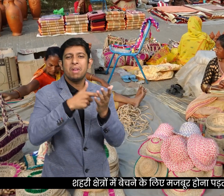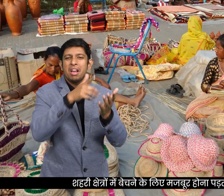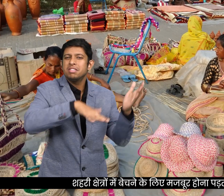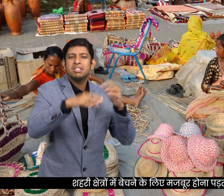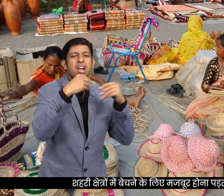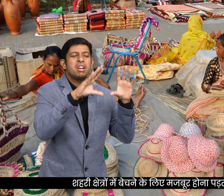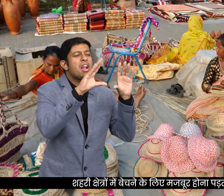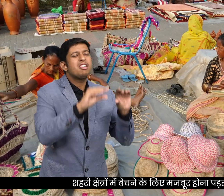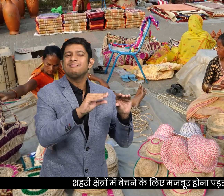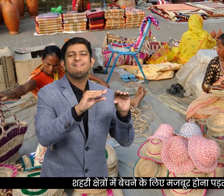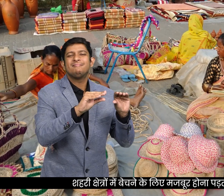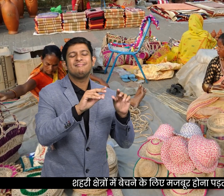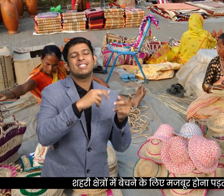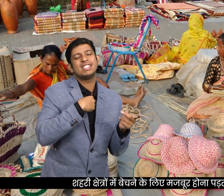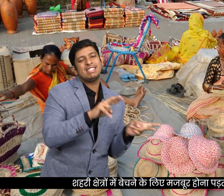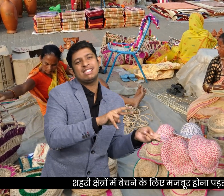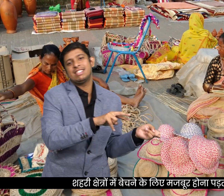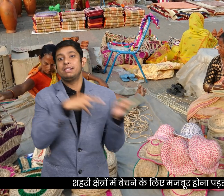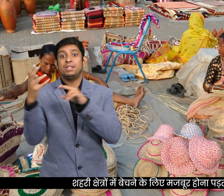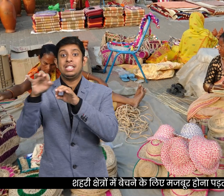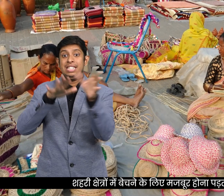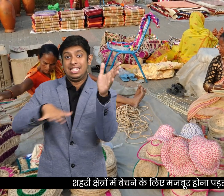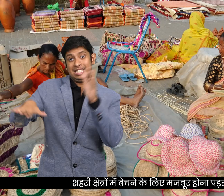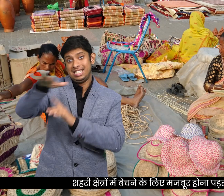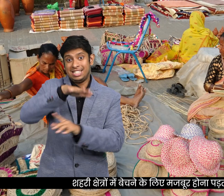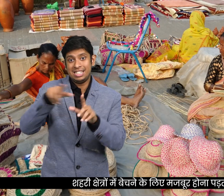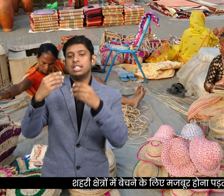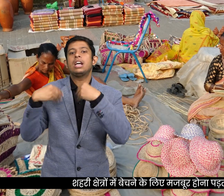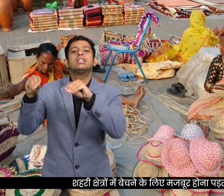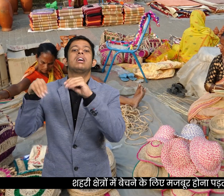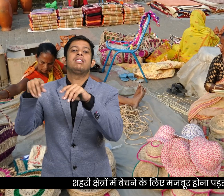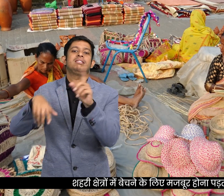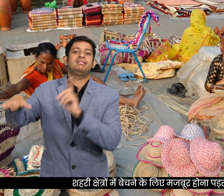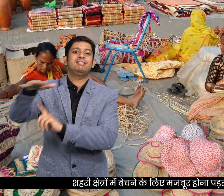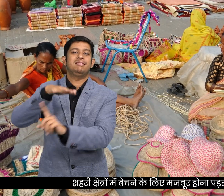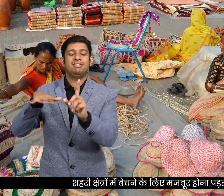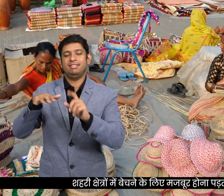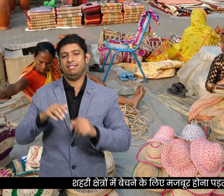शहरी क्षेत्रों में बेचने के लिए मजबूर होना पड़ता है।